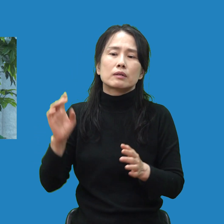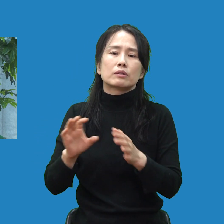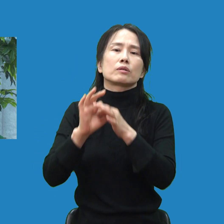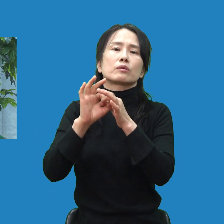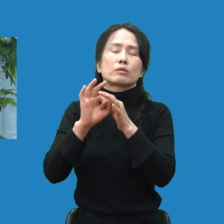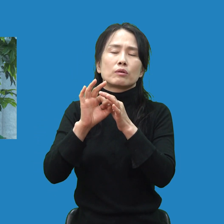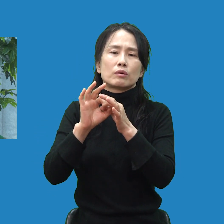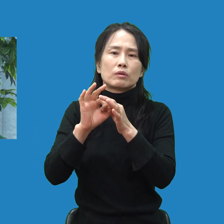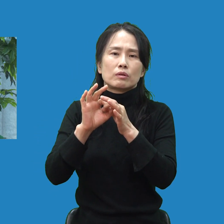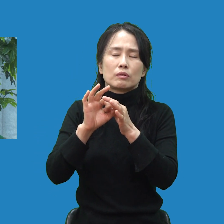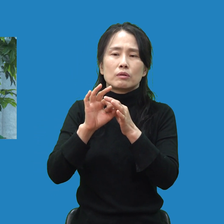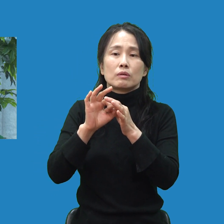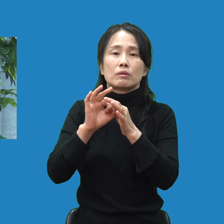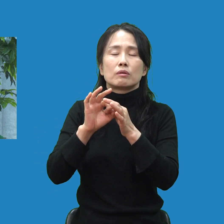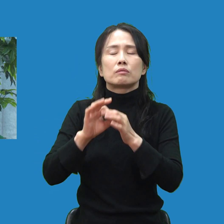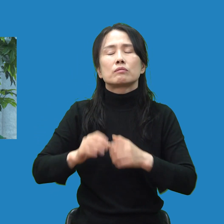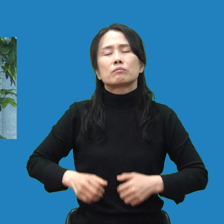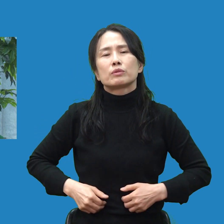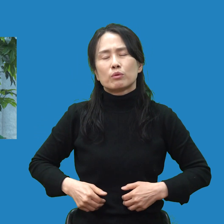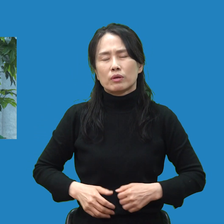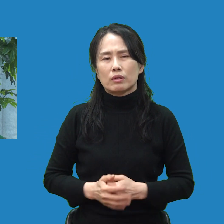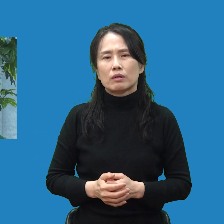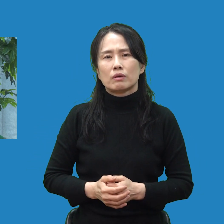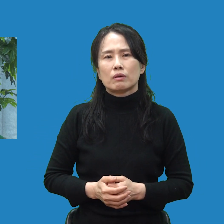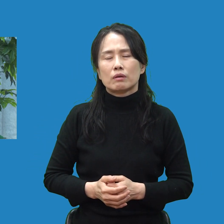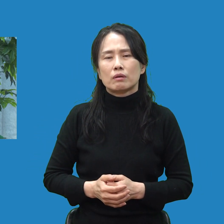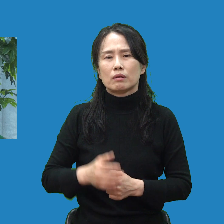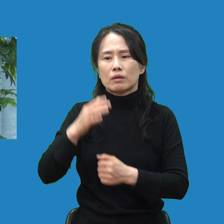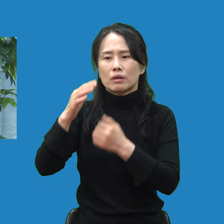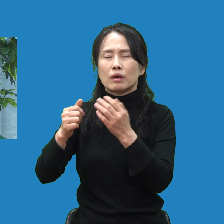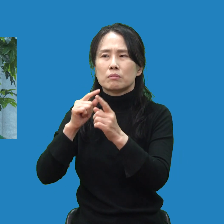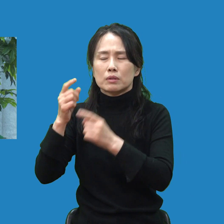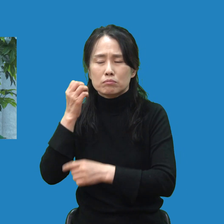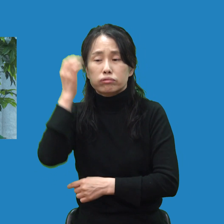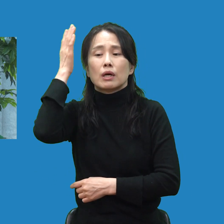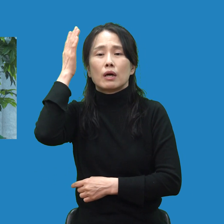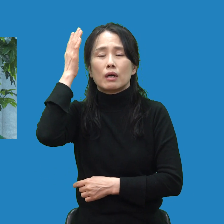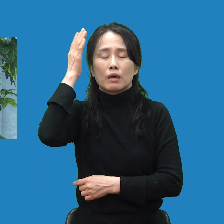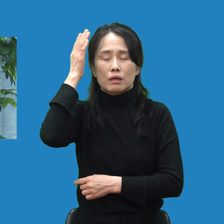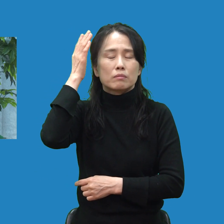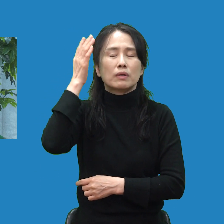경우, 바로 이 제자들의 모습이에요.